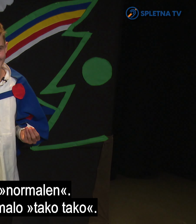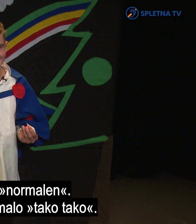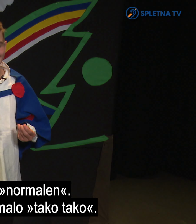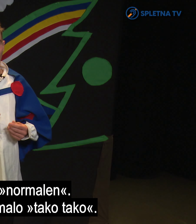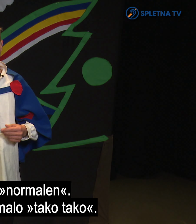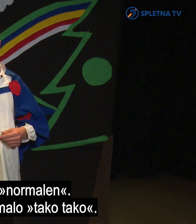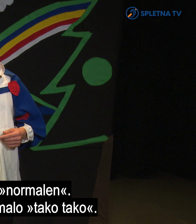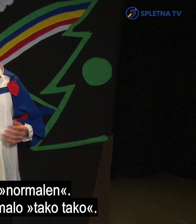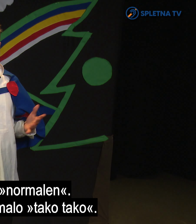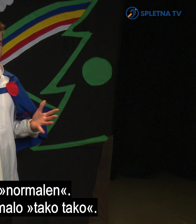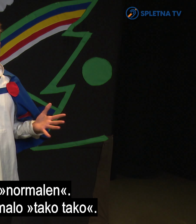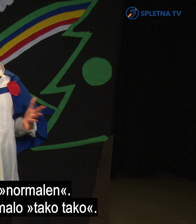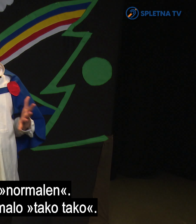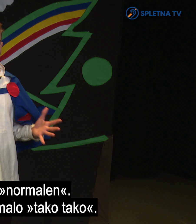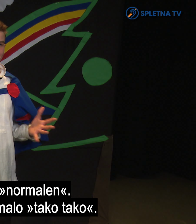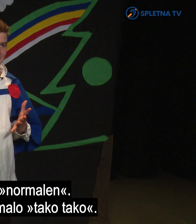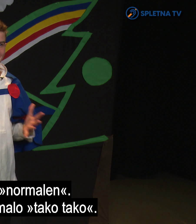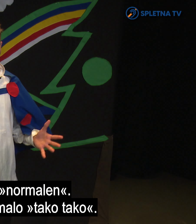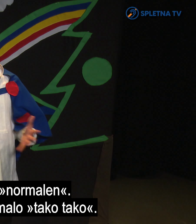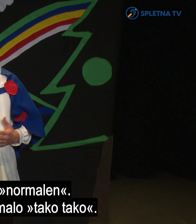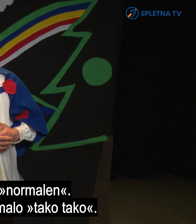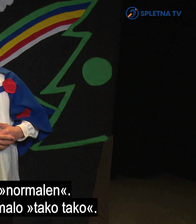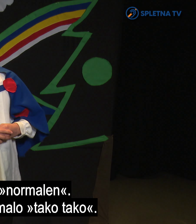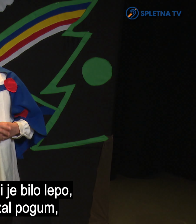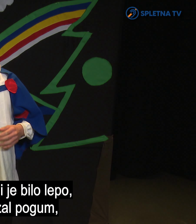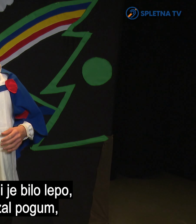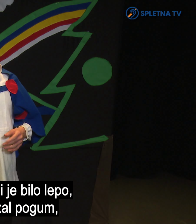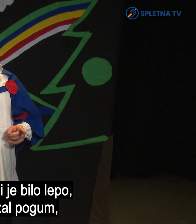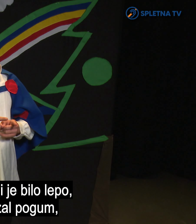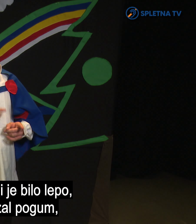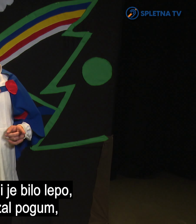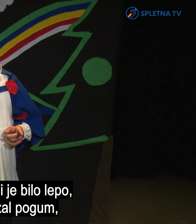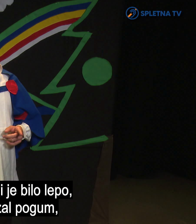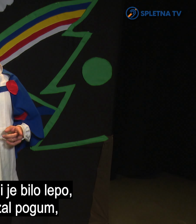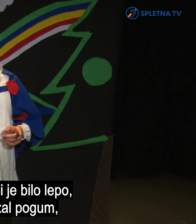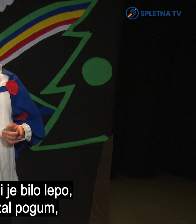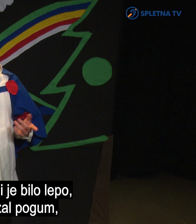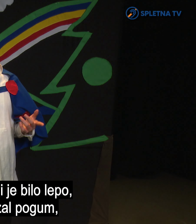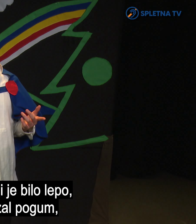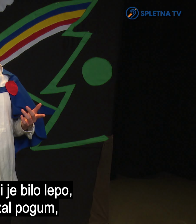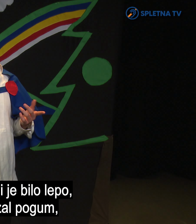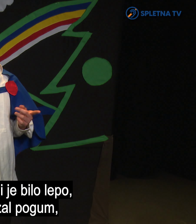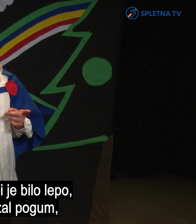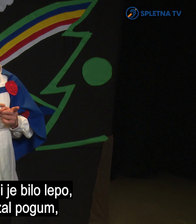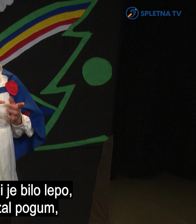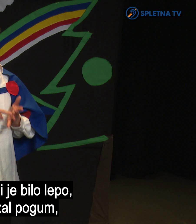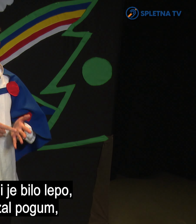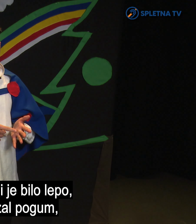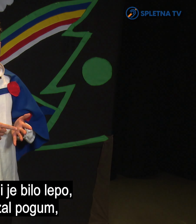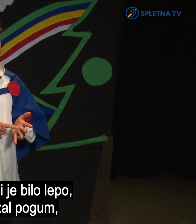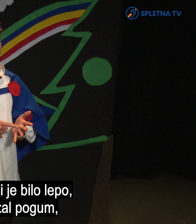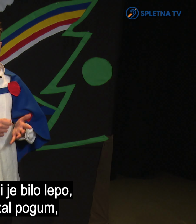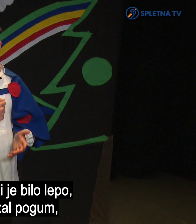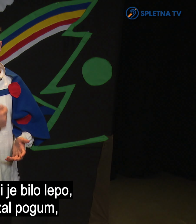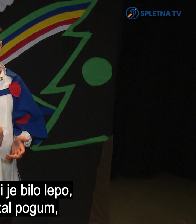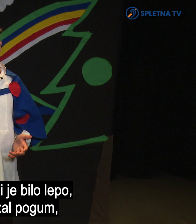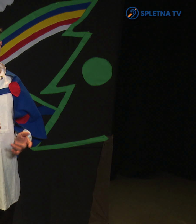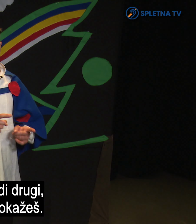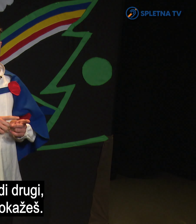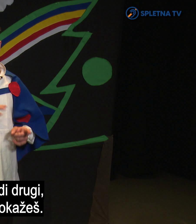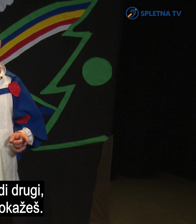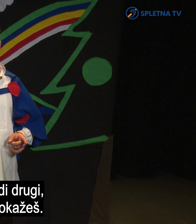normalen, pri ostržku sem bil malo tako. In kekec tudi pač mi je bilo lepo, kot da pokažem